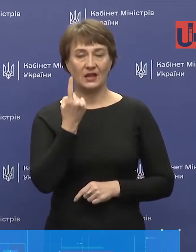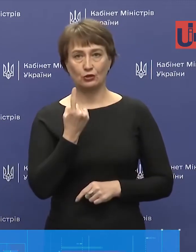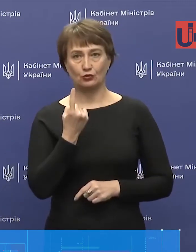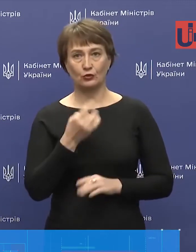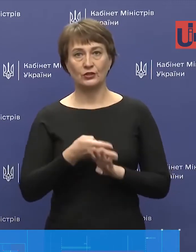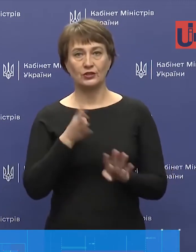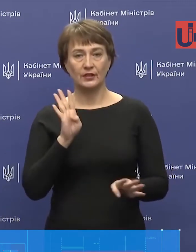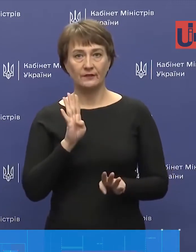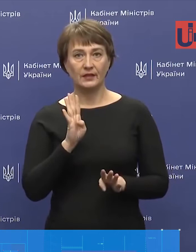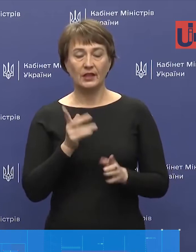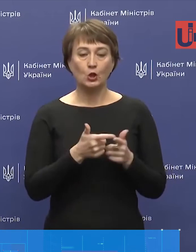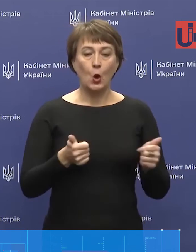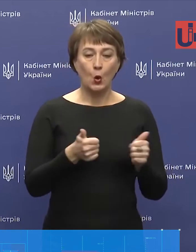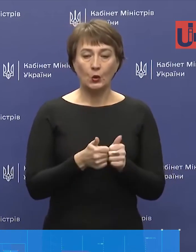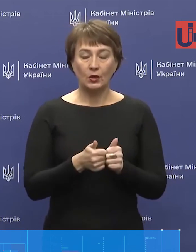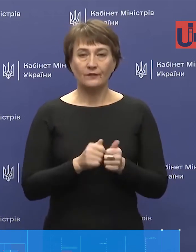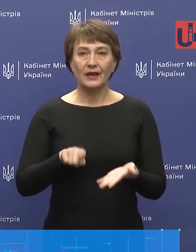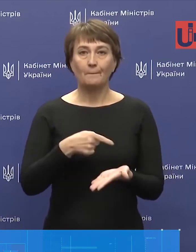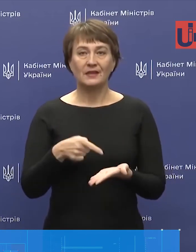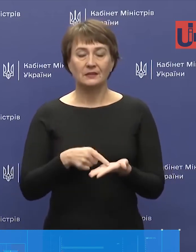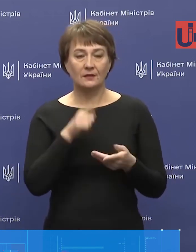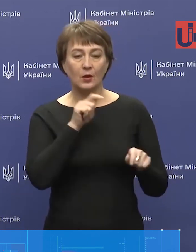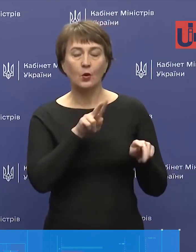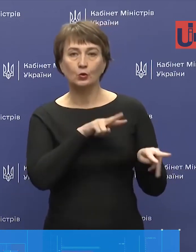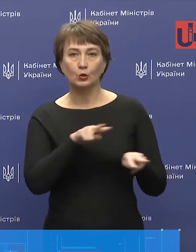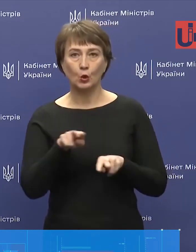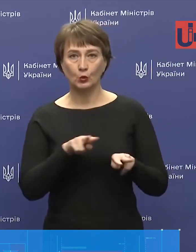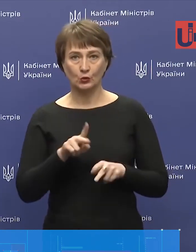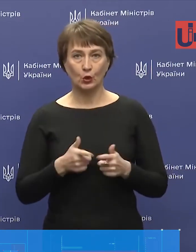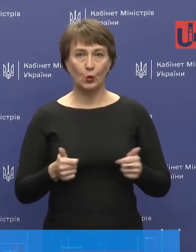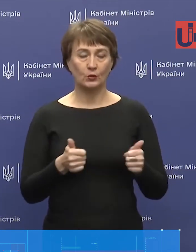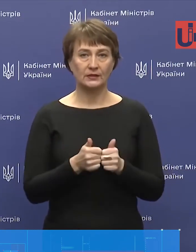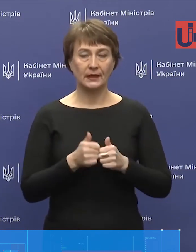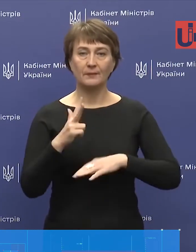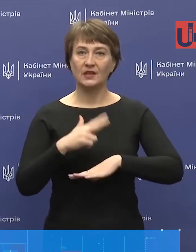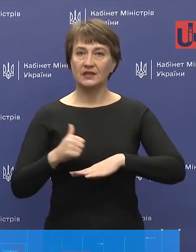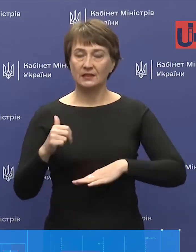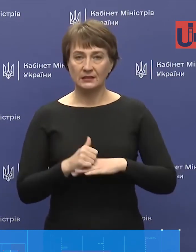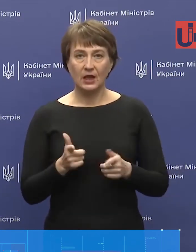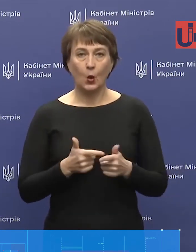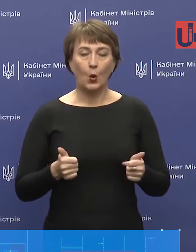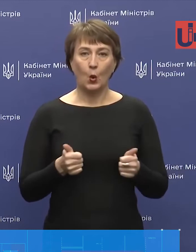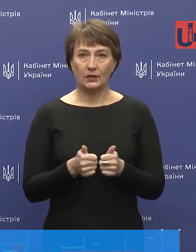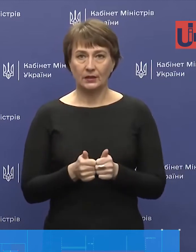до органів місцевого самоврядування, контролюючих органів – це Національна поліція, це